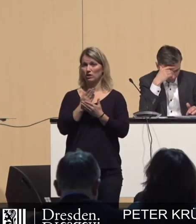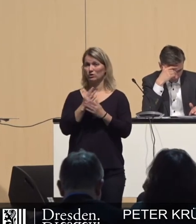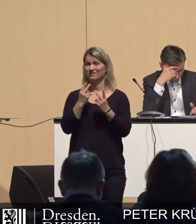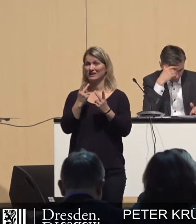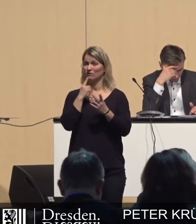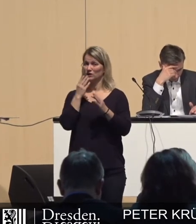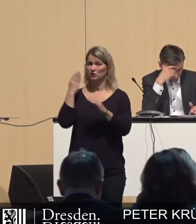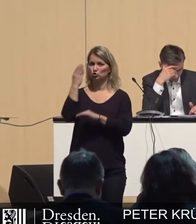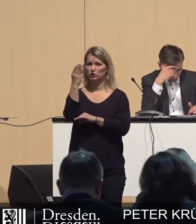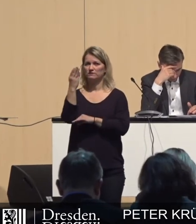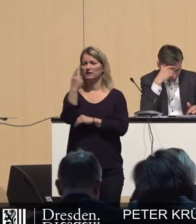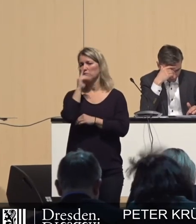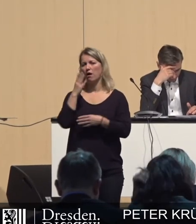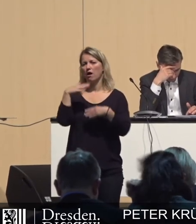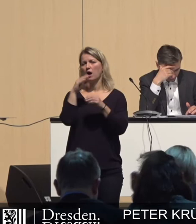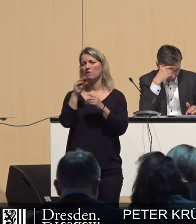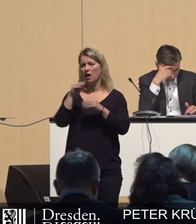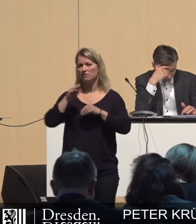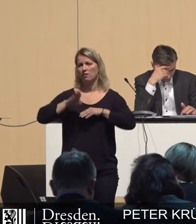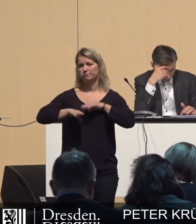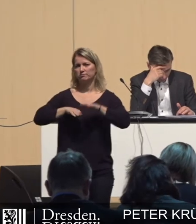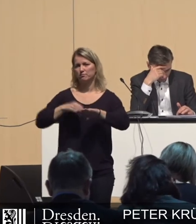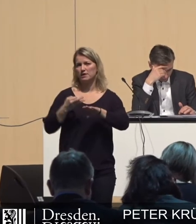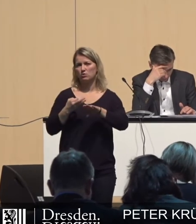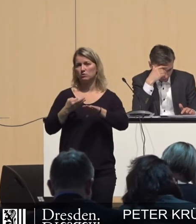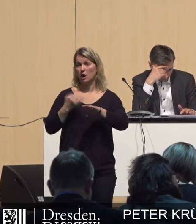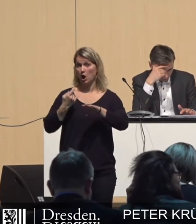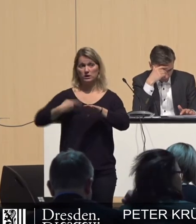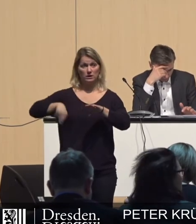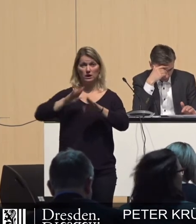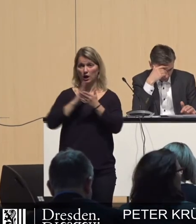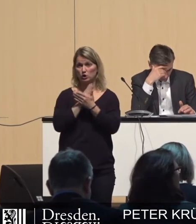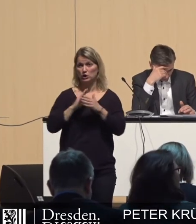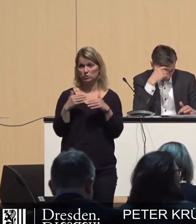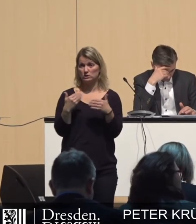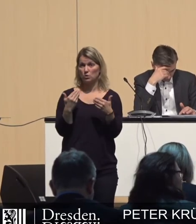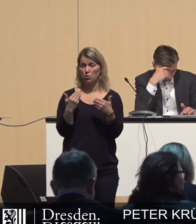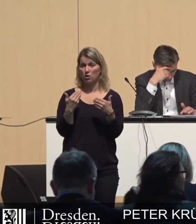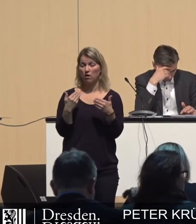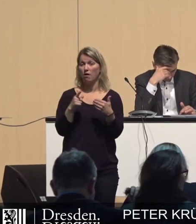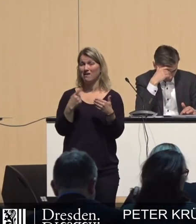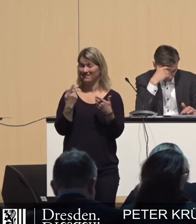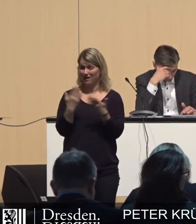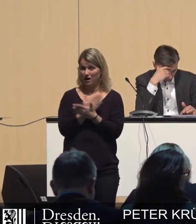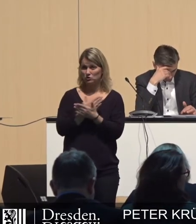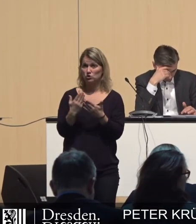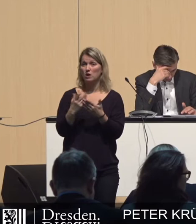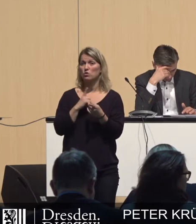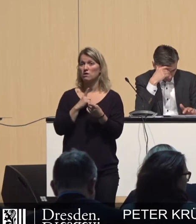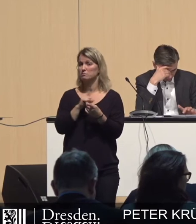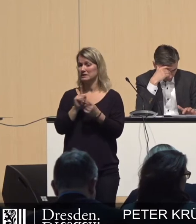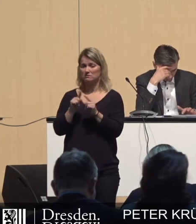Schritten. Heute können wir eine solche Entscheidung treffen, die weit bis in nächste Generationen Wirkung entfalten